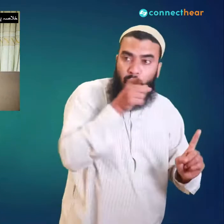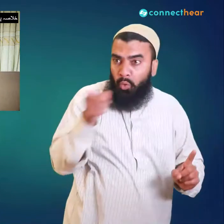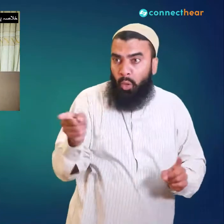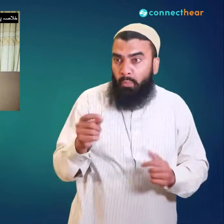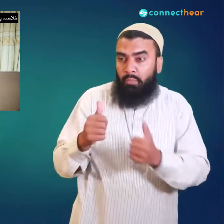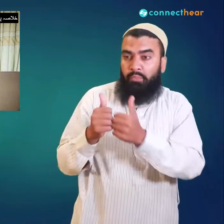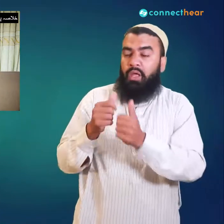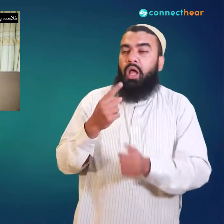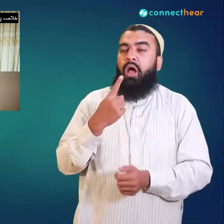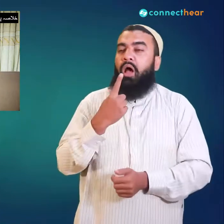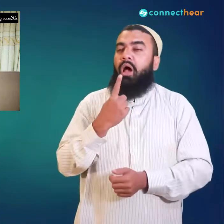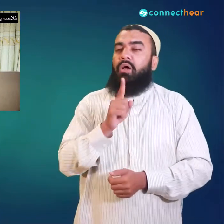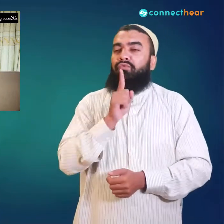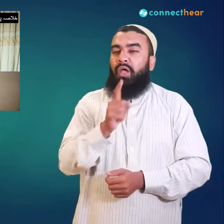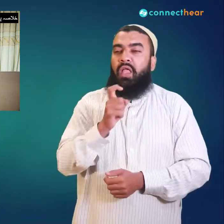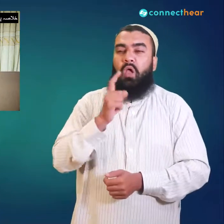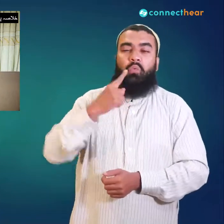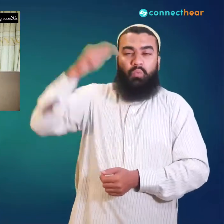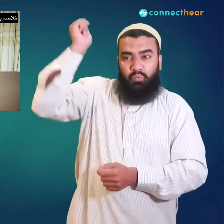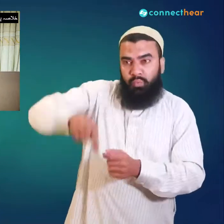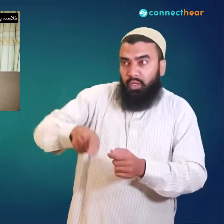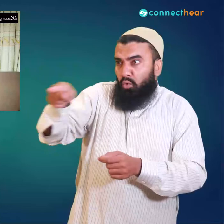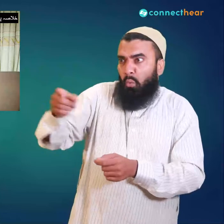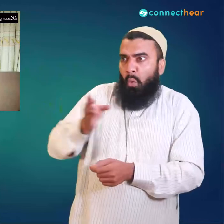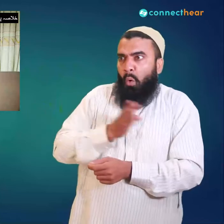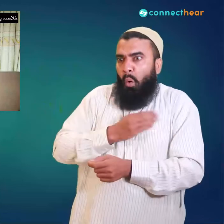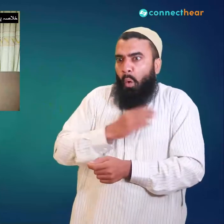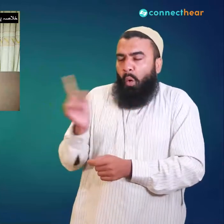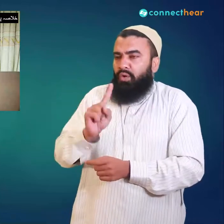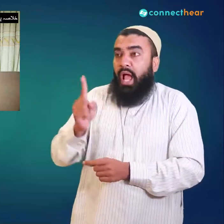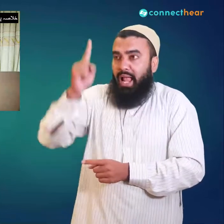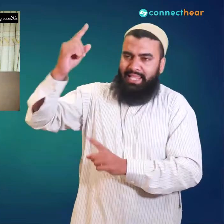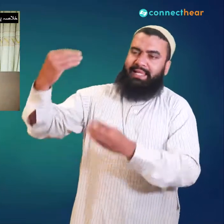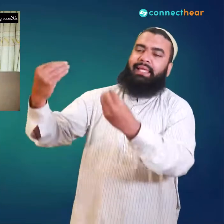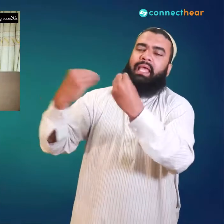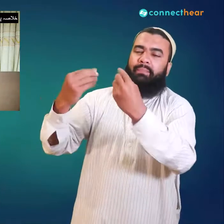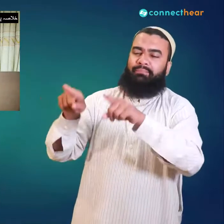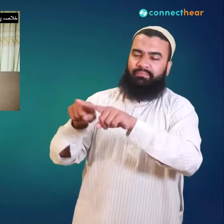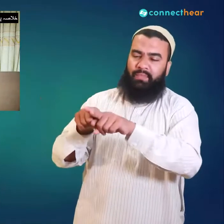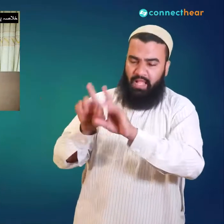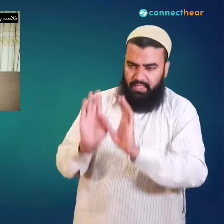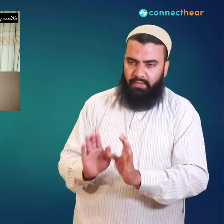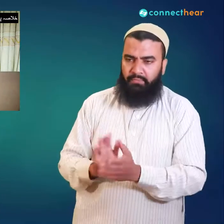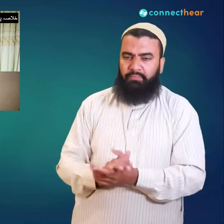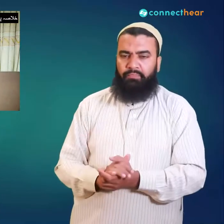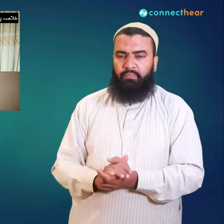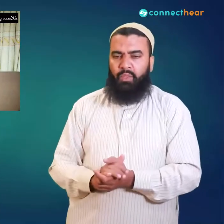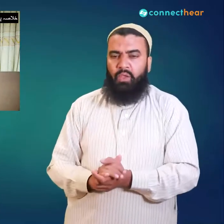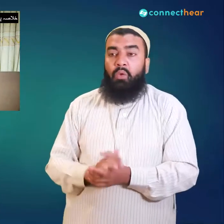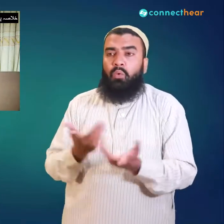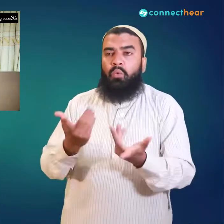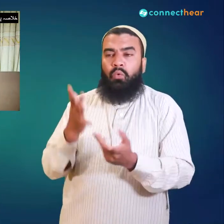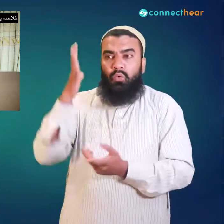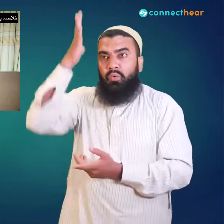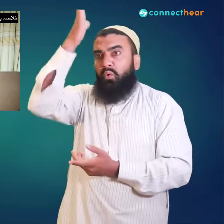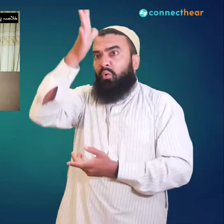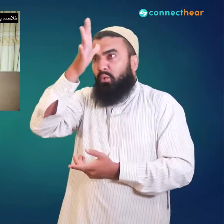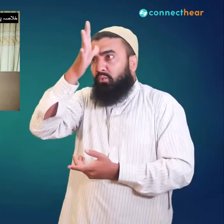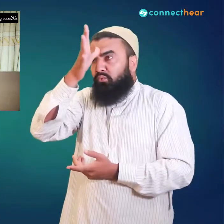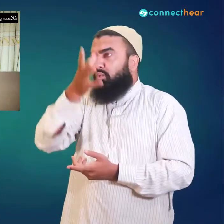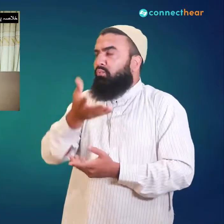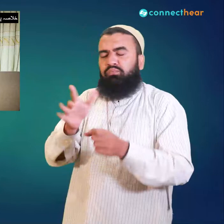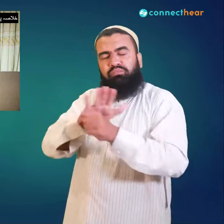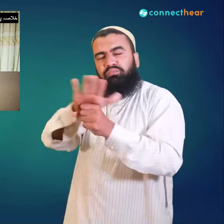مدد نصرت ہمارے ساتھ ہے۔ تو اس واقعے سے، ہجرت کے واقعے سے، کفار کا کلمہ پست ہو